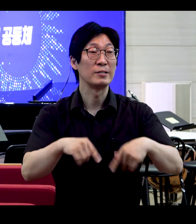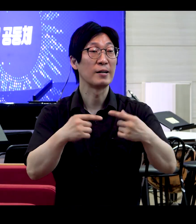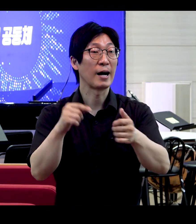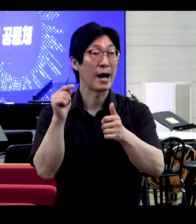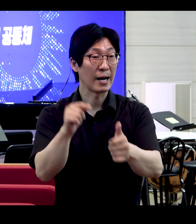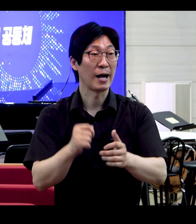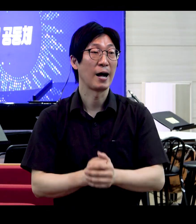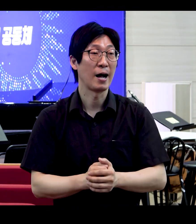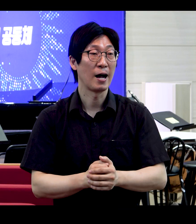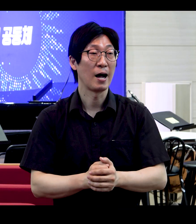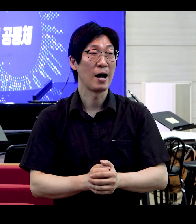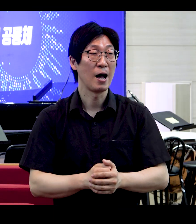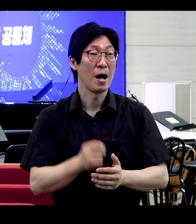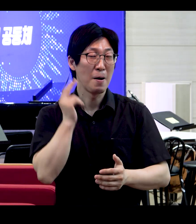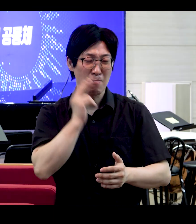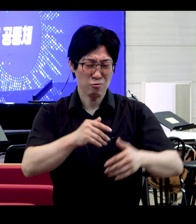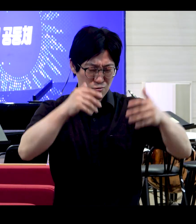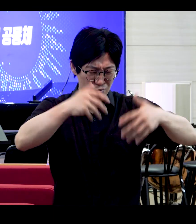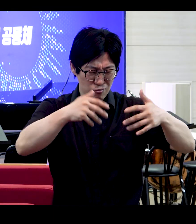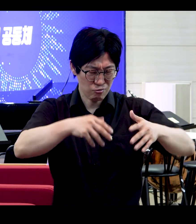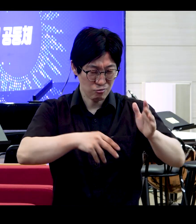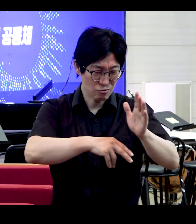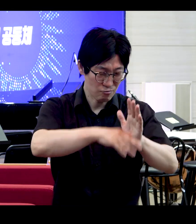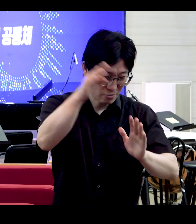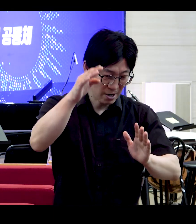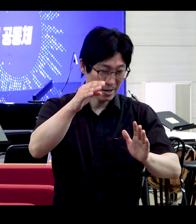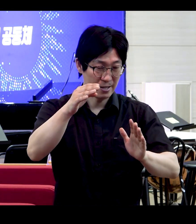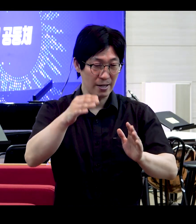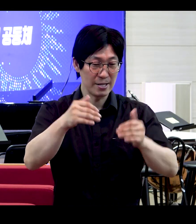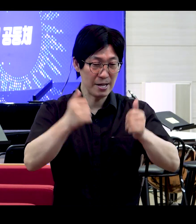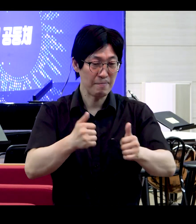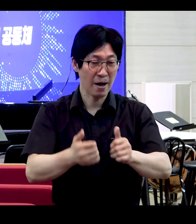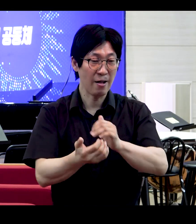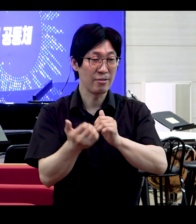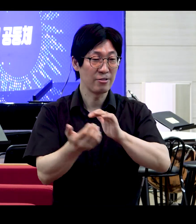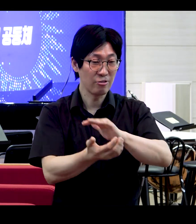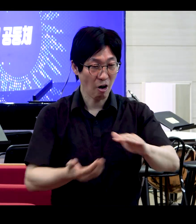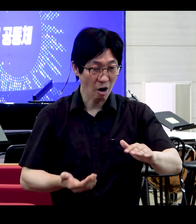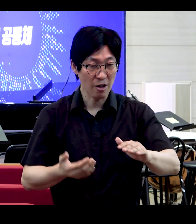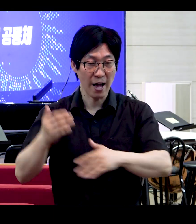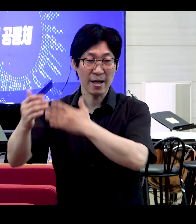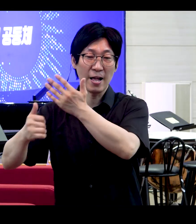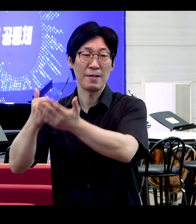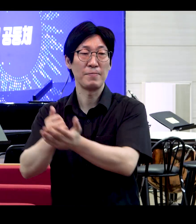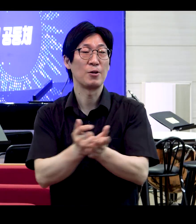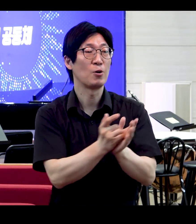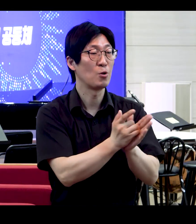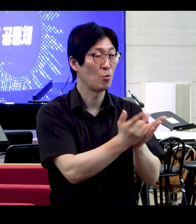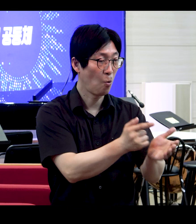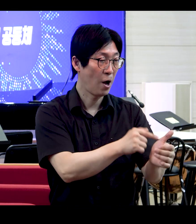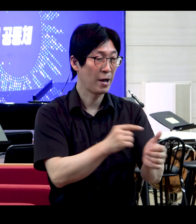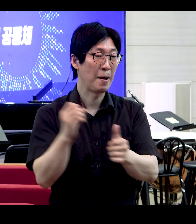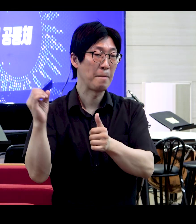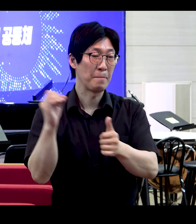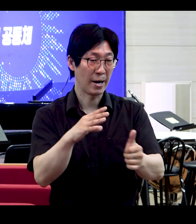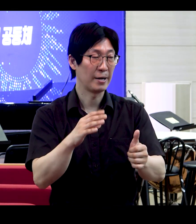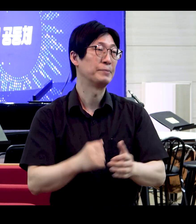방주로 들어가라. 홍수 심판을 앞두고 하나님께서 노아에게 말씀하셨습니다.